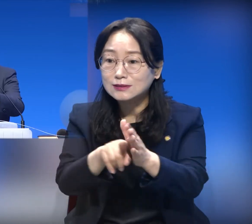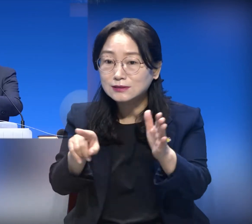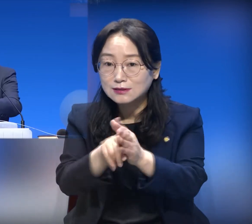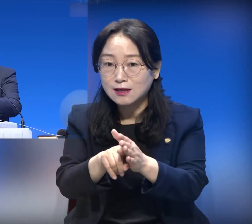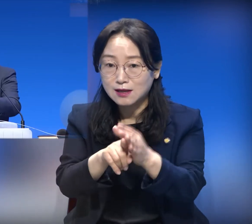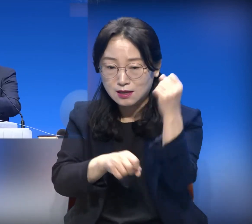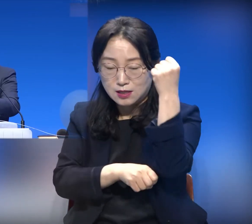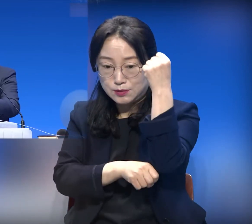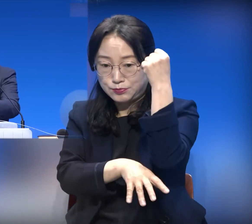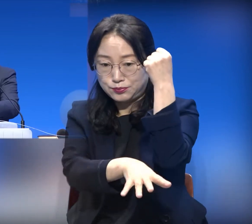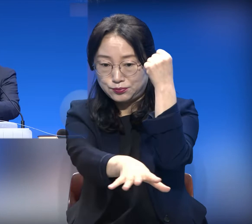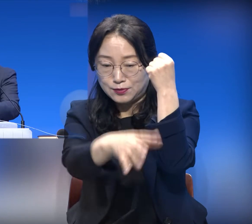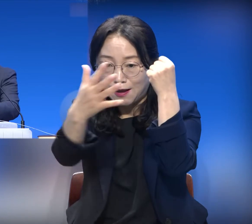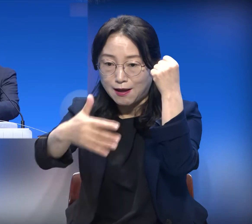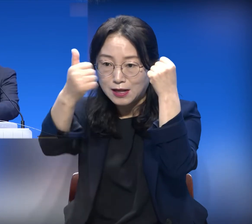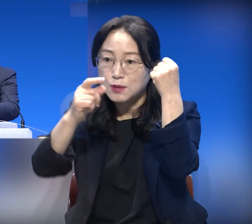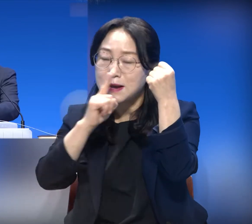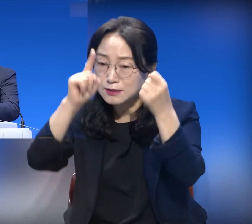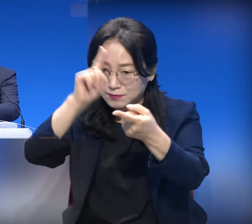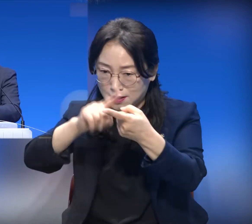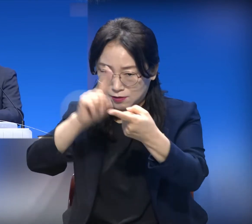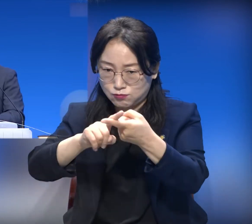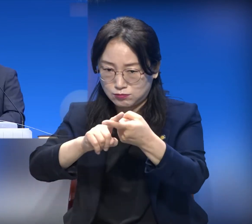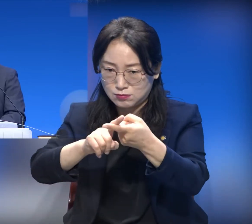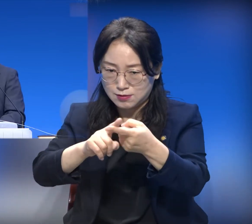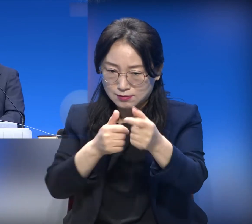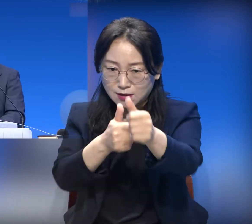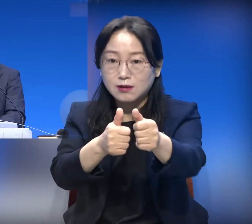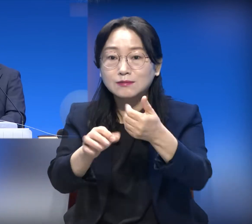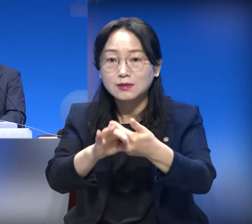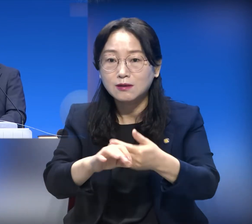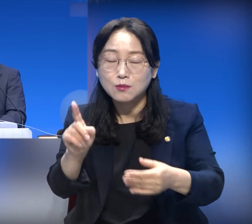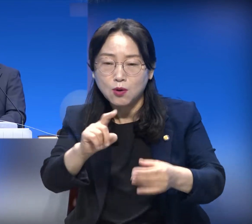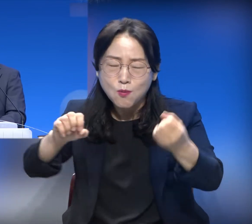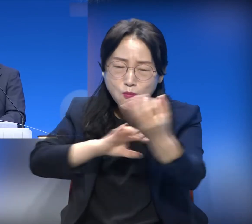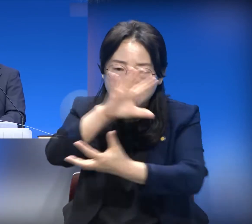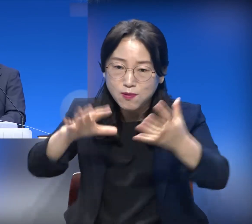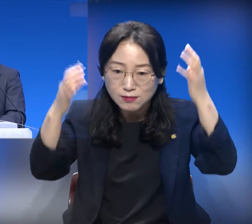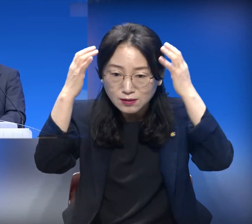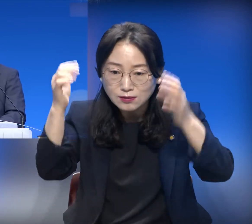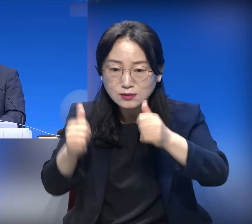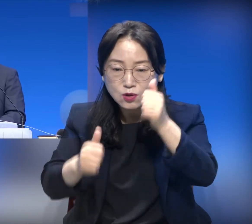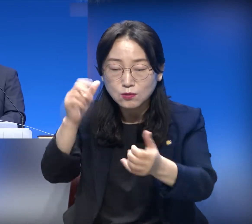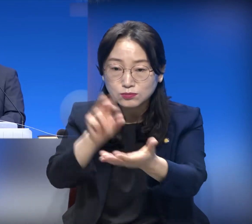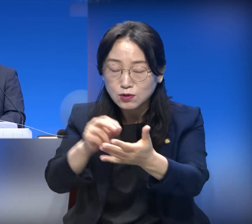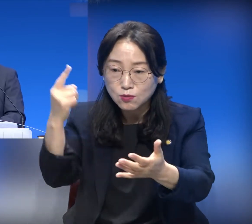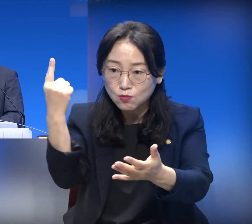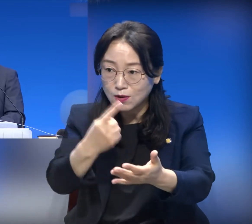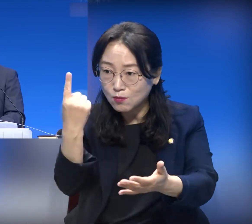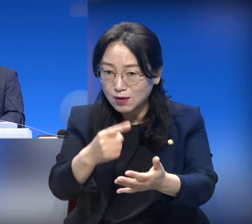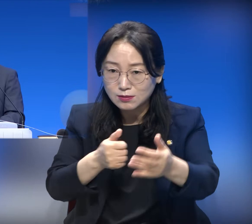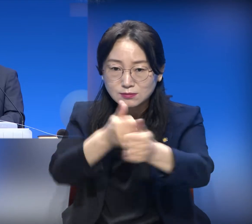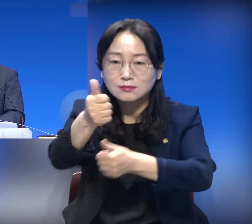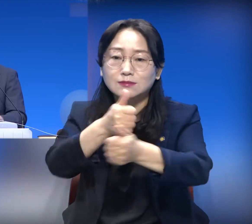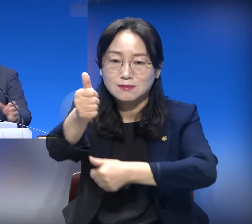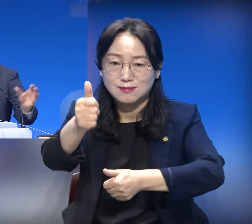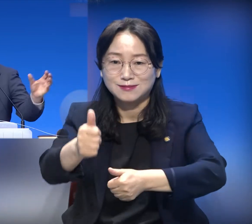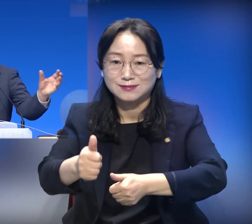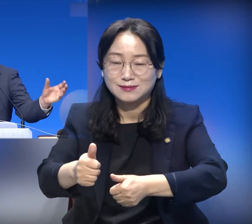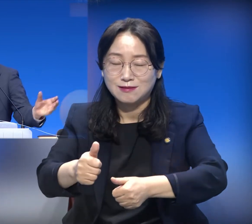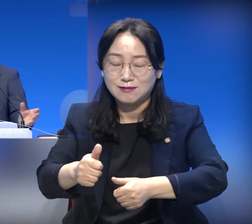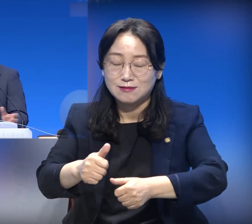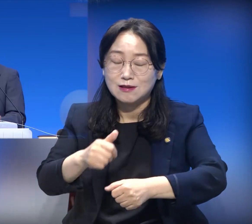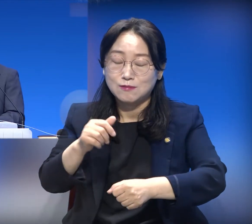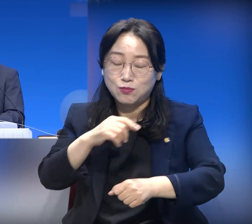뿌리가 하나님 말씀에 깊이 담겨져 있으면 어떤 환난과 시험의 문제도 다 이겨내고 때를 따라